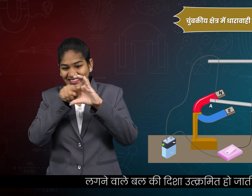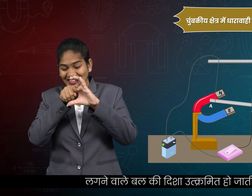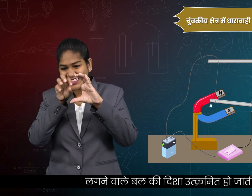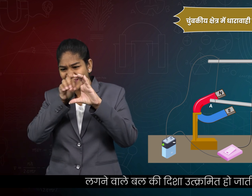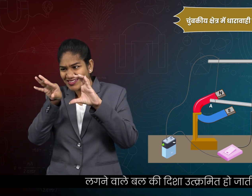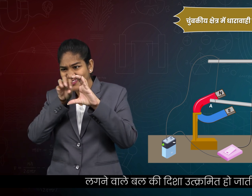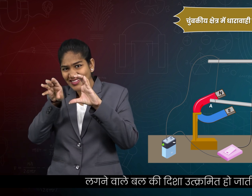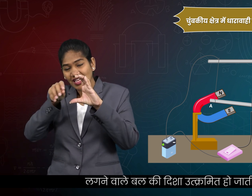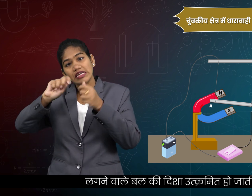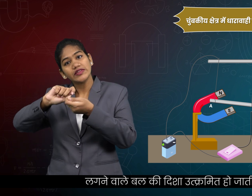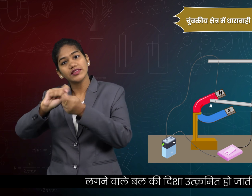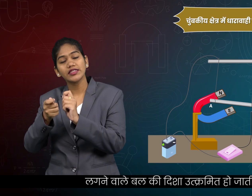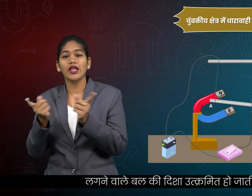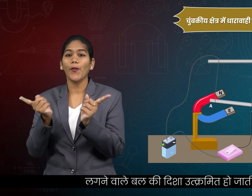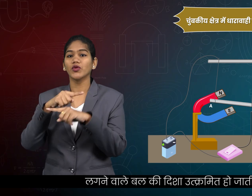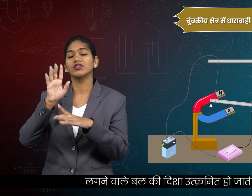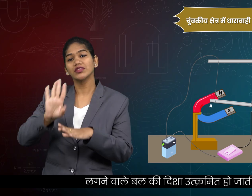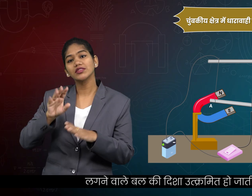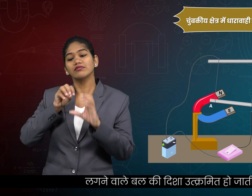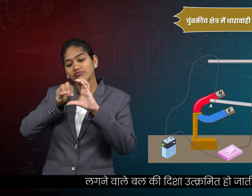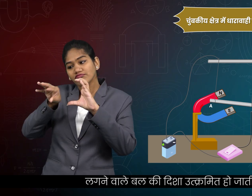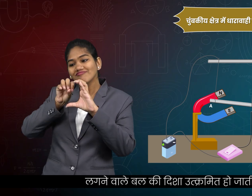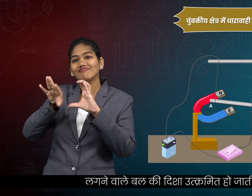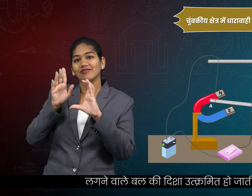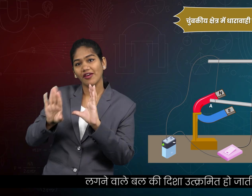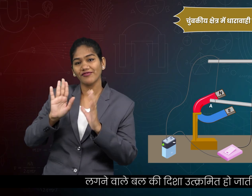दिशा उत्क्रमित हो जाती है।